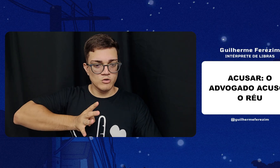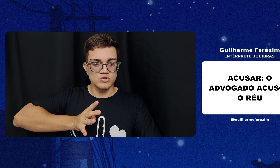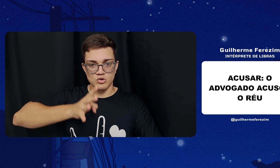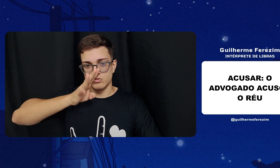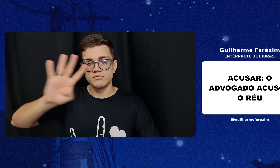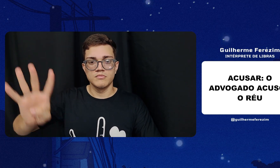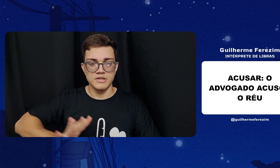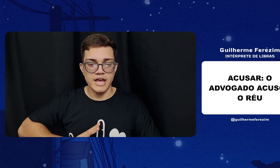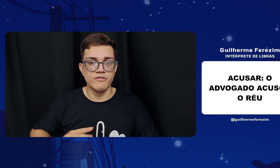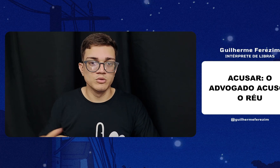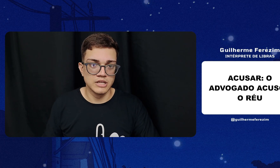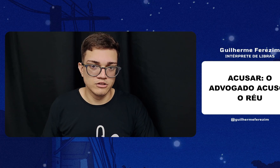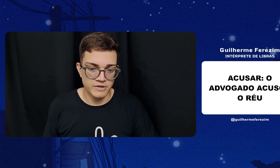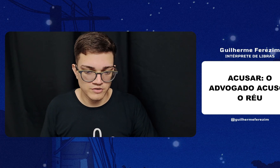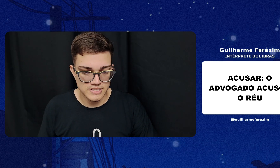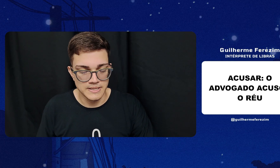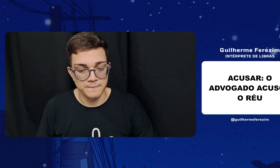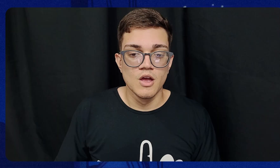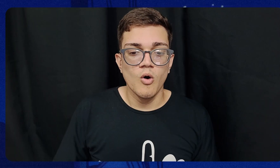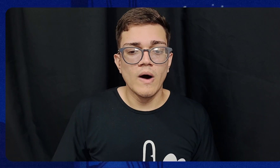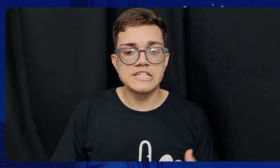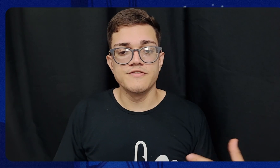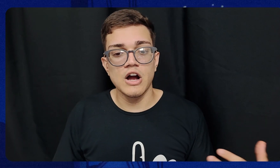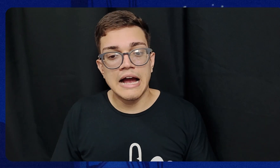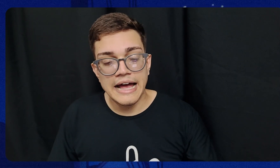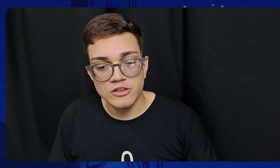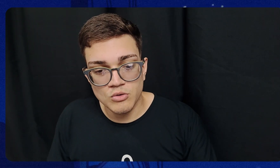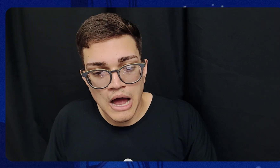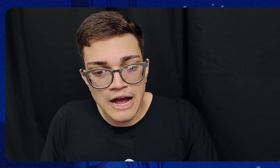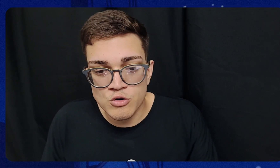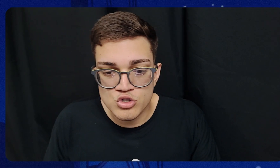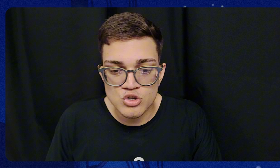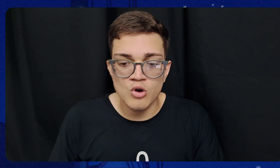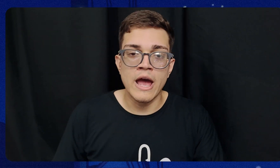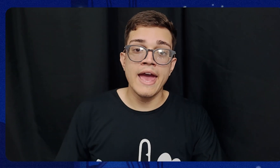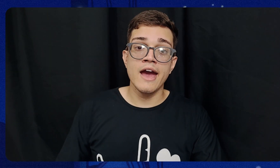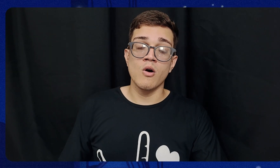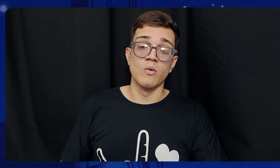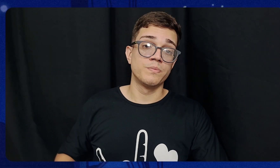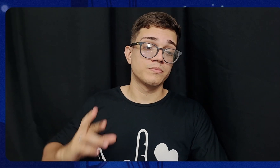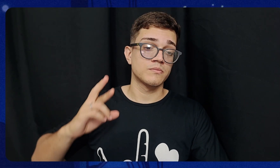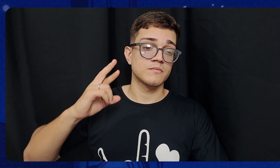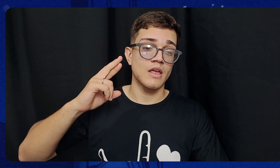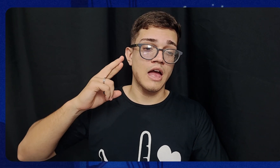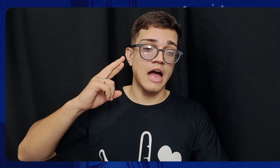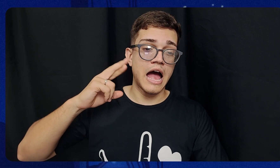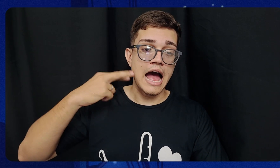me acusou. E aí, voltando pra você. O advogado acusou o réu.